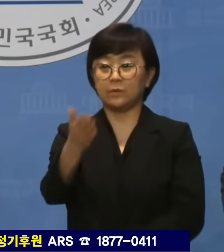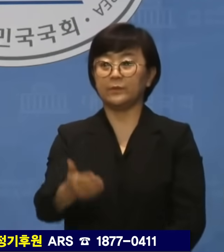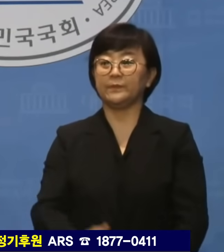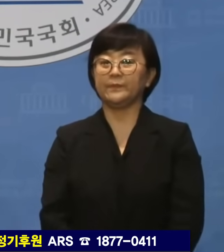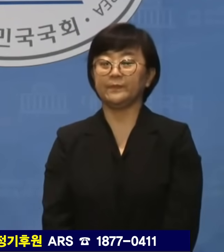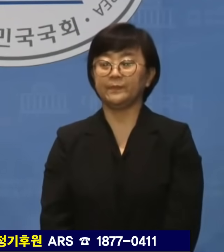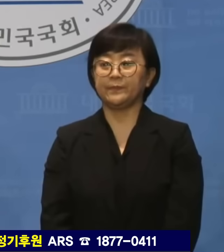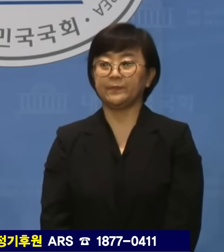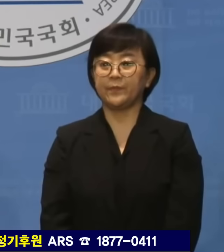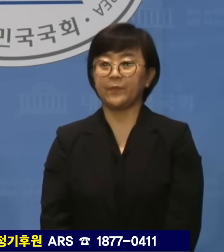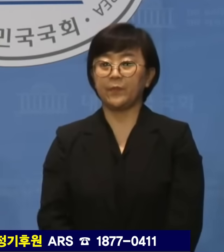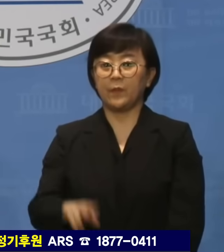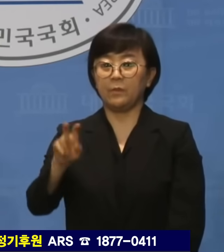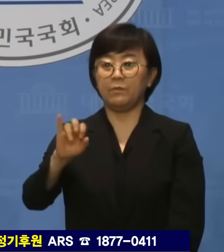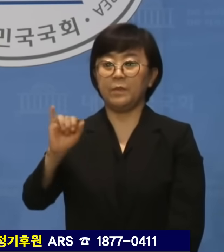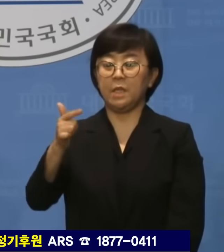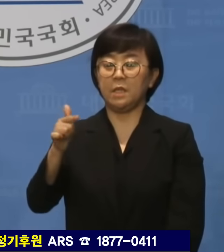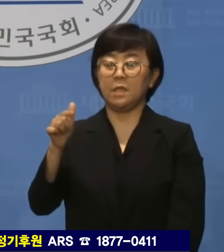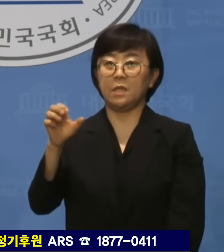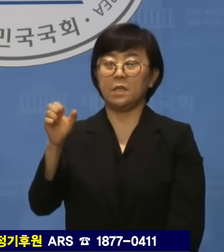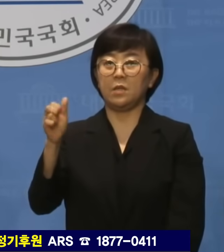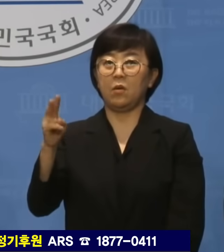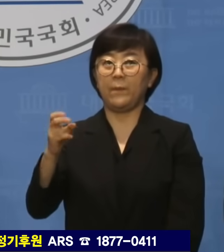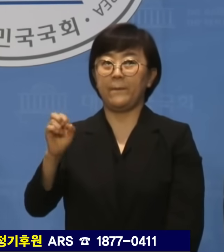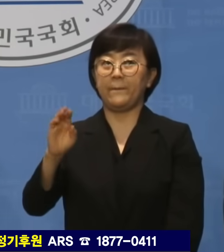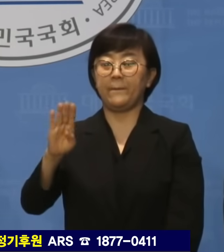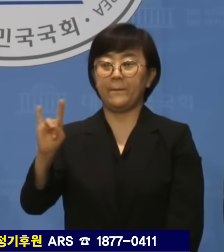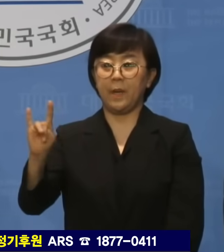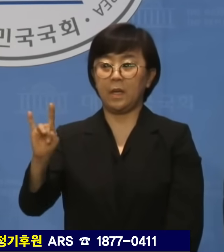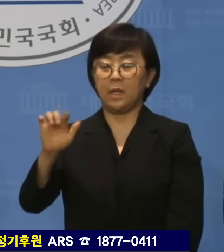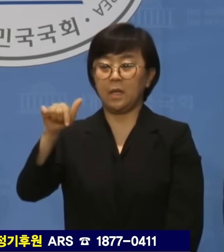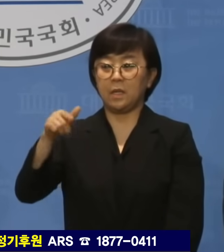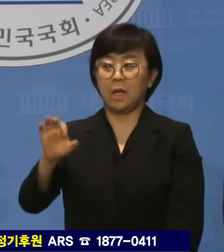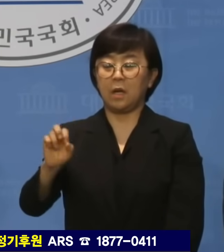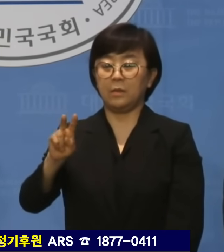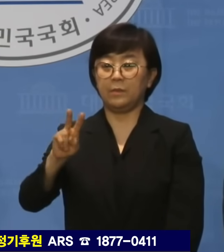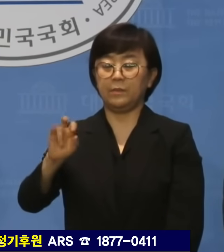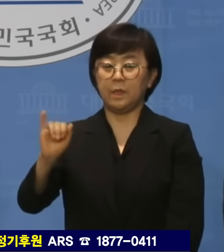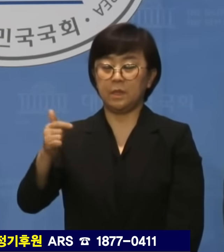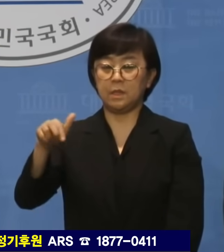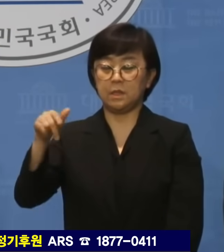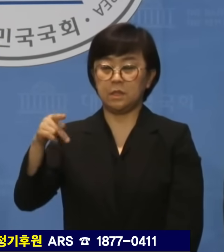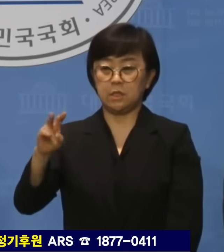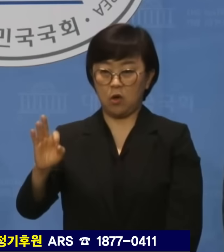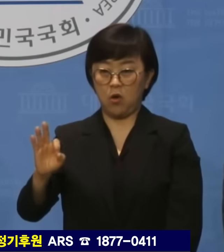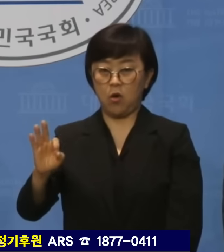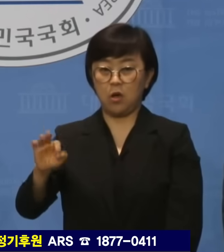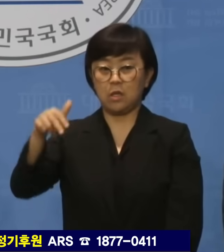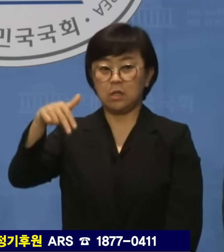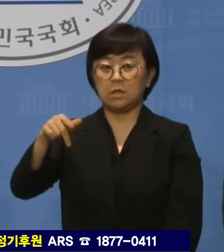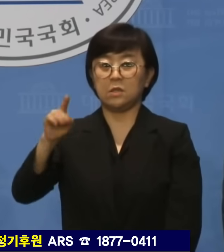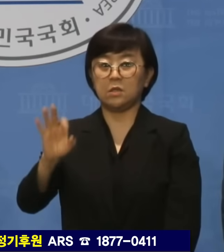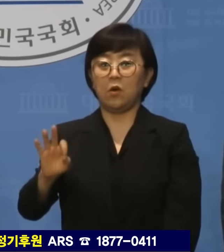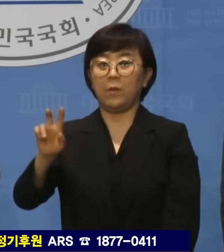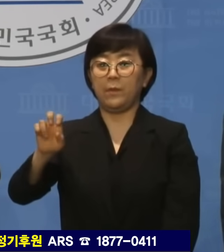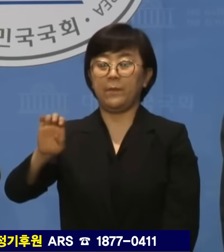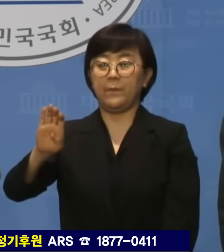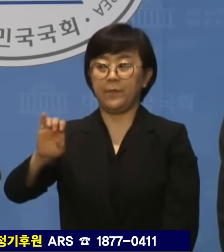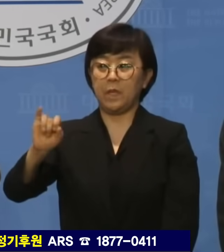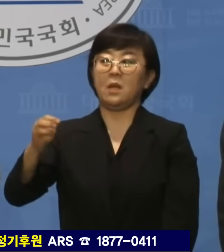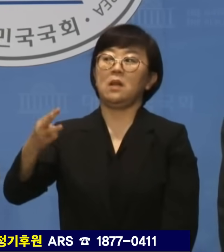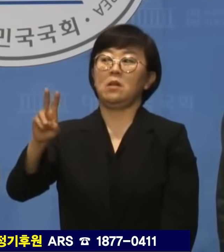소개해드리겠습니다. 민영배 의원님 오셨습니다. 네, 강민정 의원님 오셨습니다. 그리고 정필모 의원님